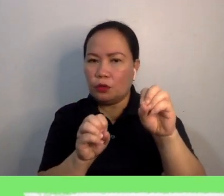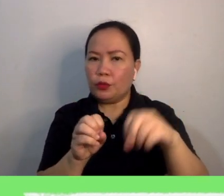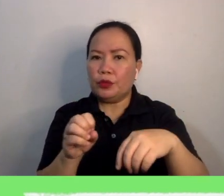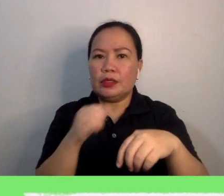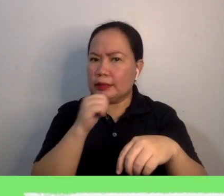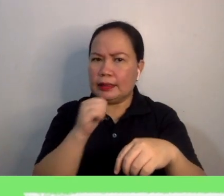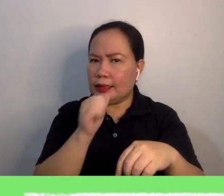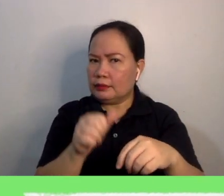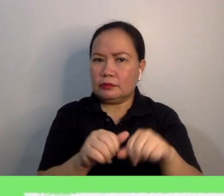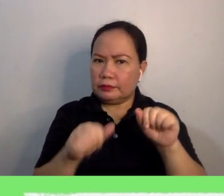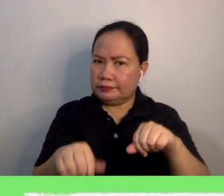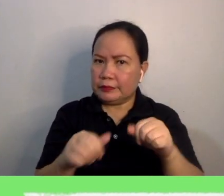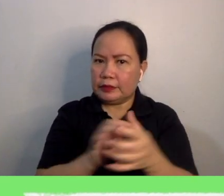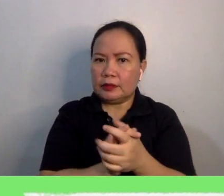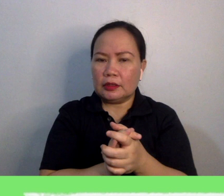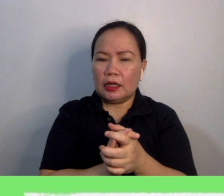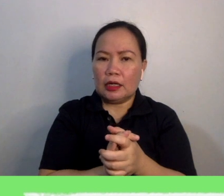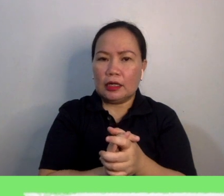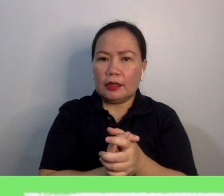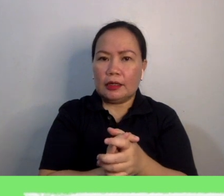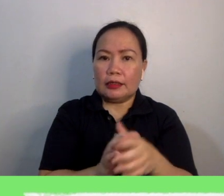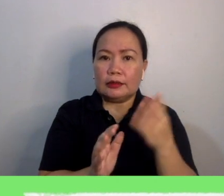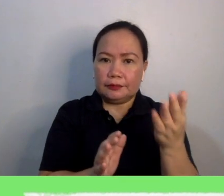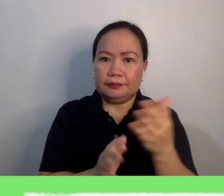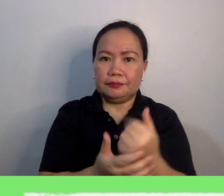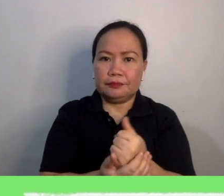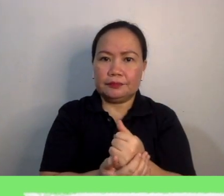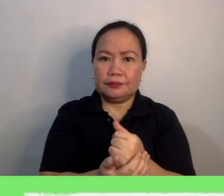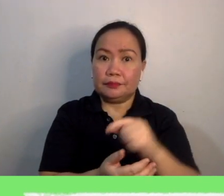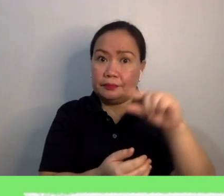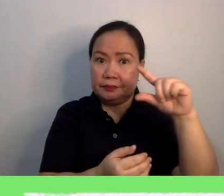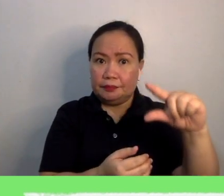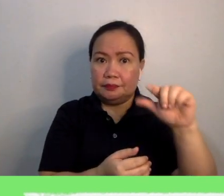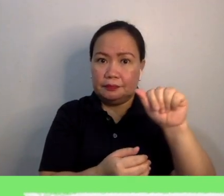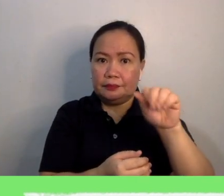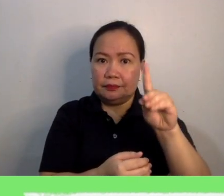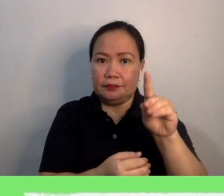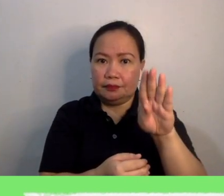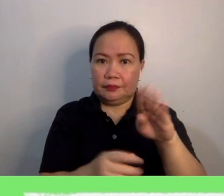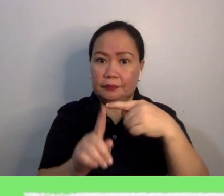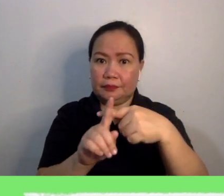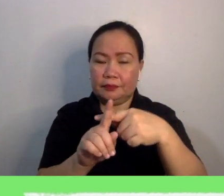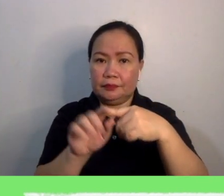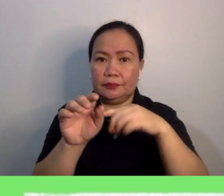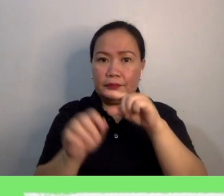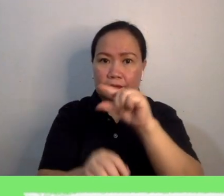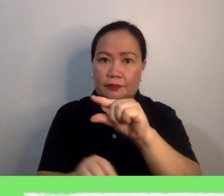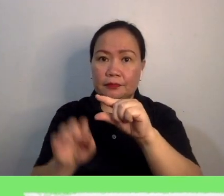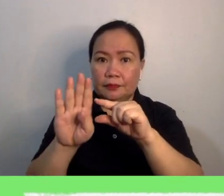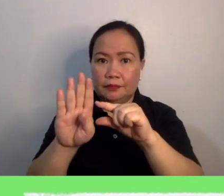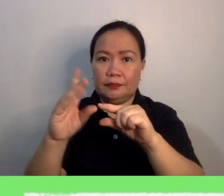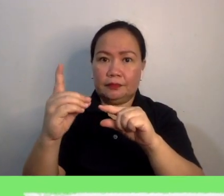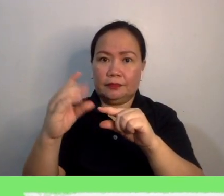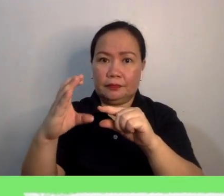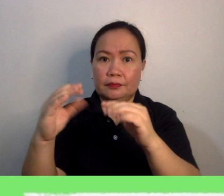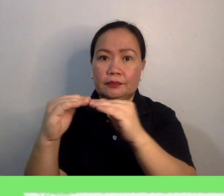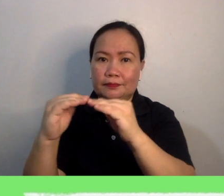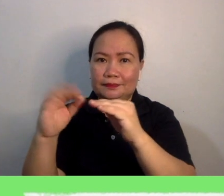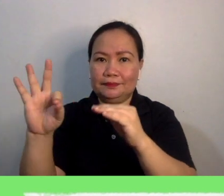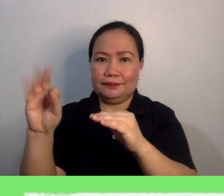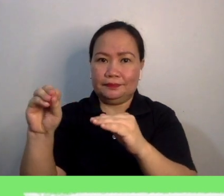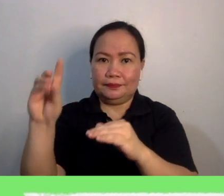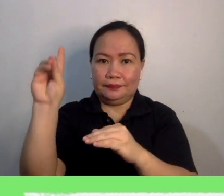Okay? So, pwede mo lang ilagay ganito. Okay po? So, these two angles are